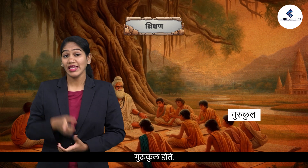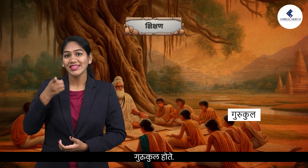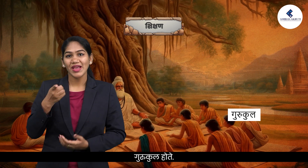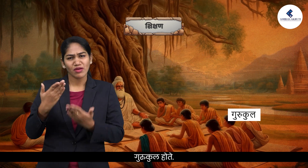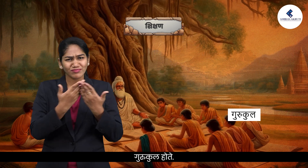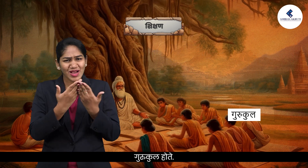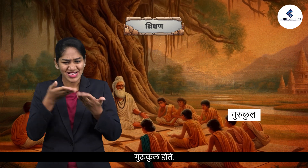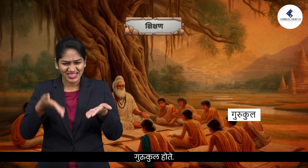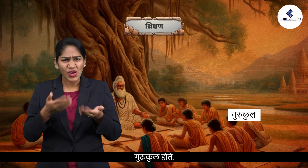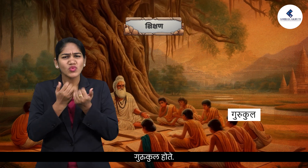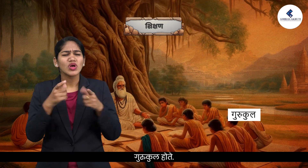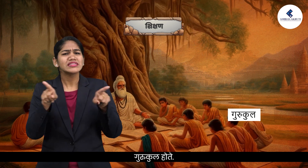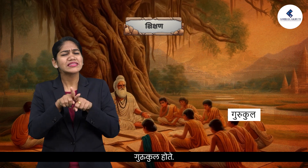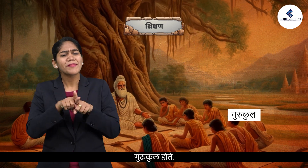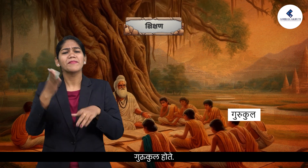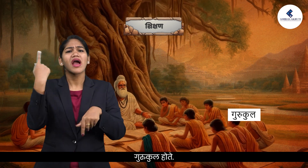गुरुकुल होते.